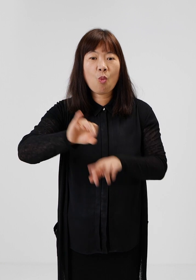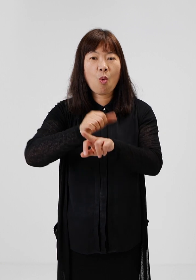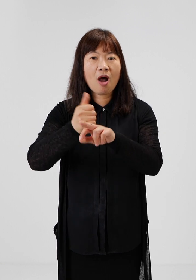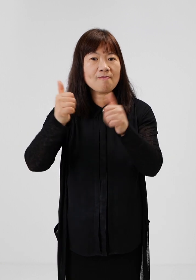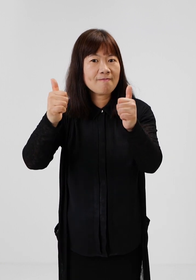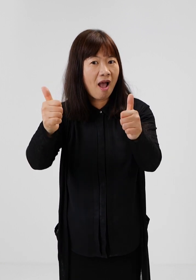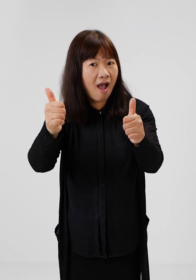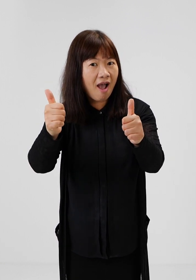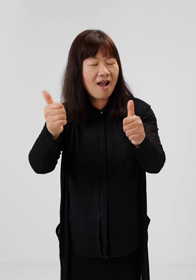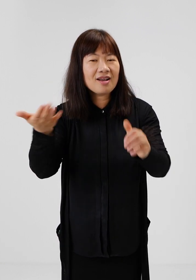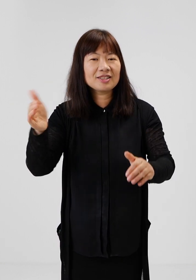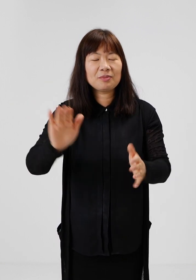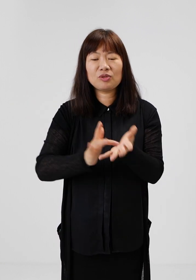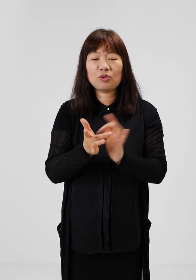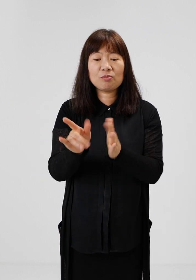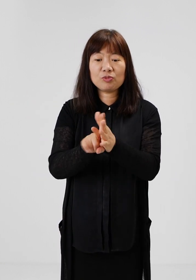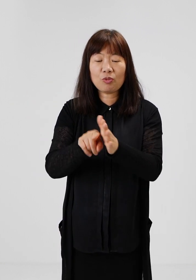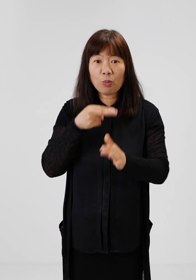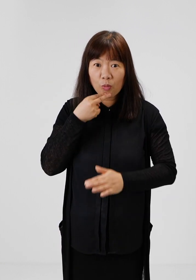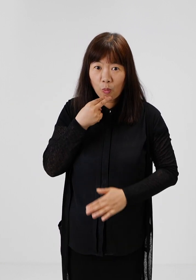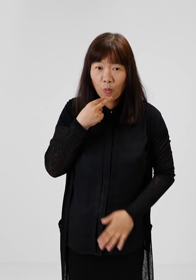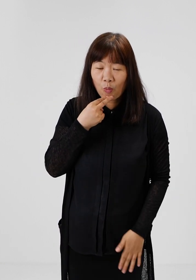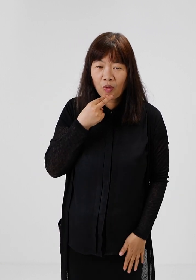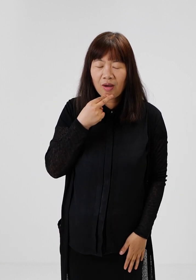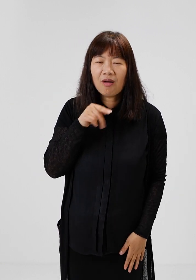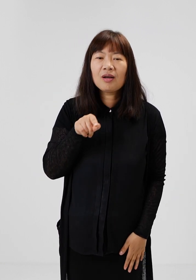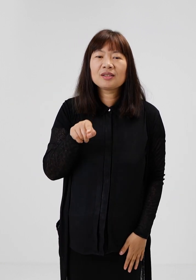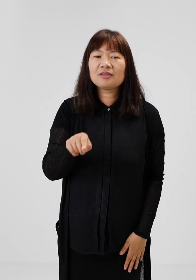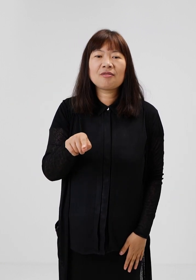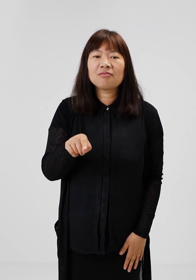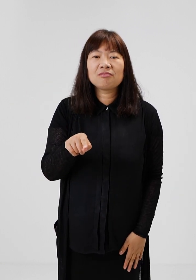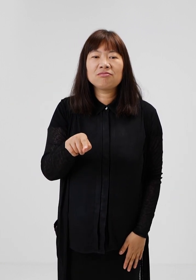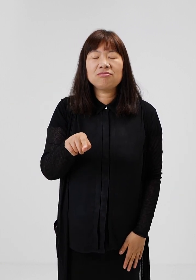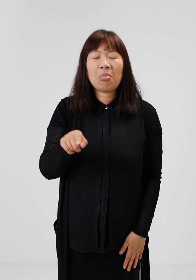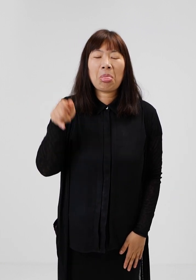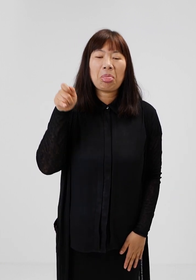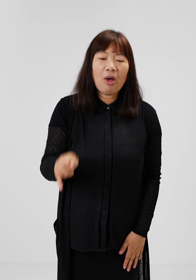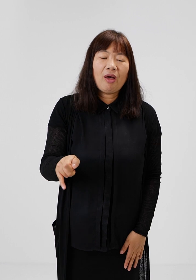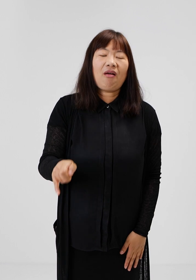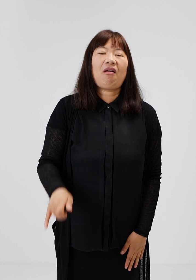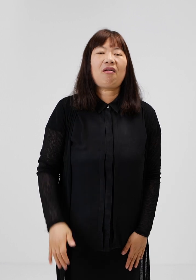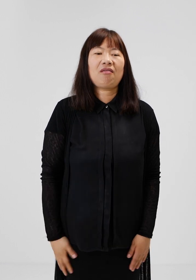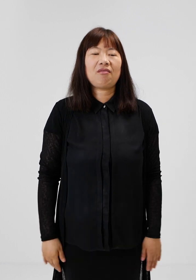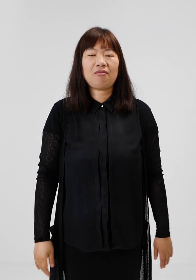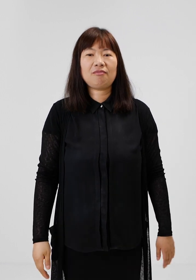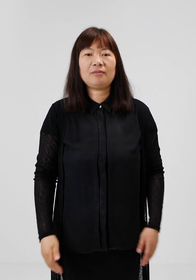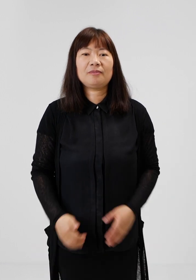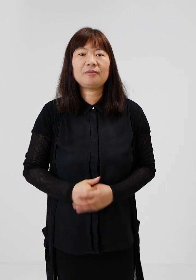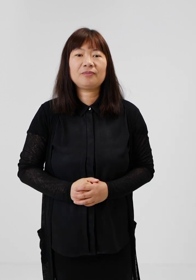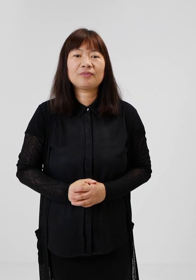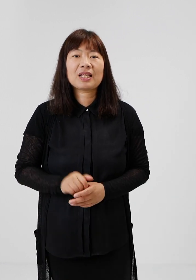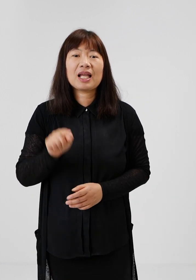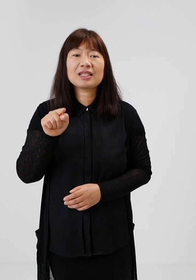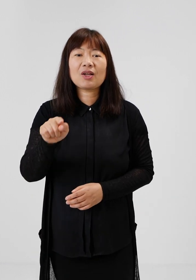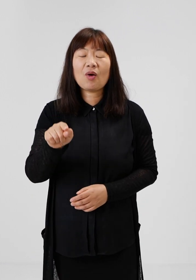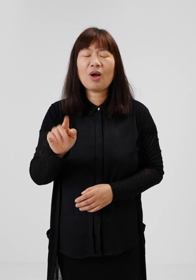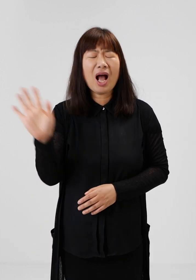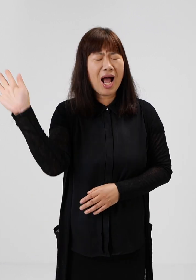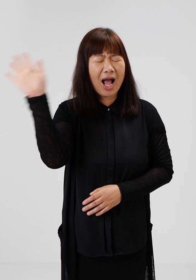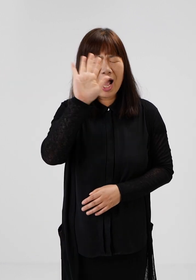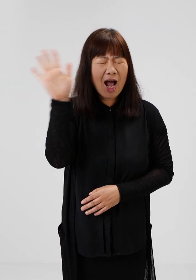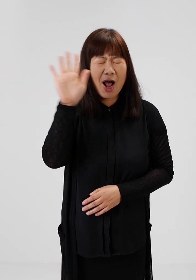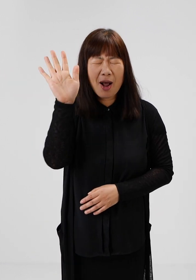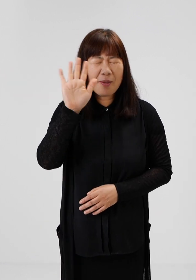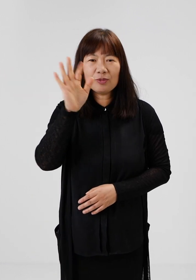킹왕짱이에요. 근데 예수를 안 믿어. 그건 나가리예요. 에? 그건 나싱이